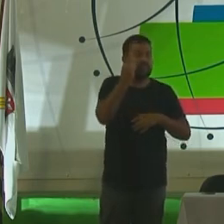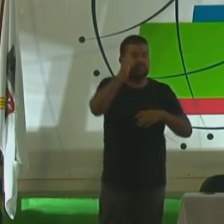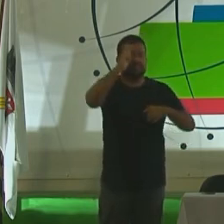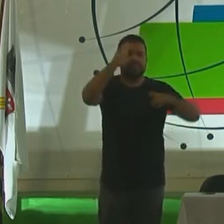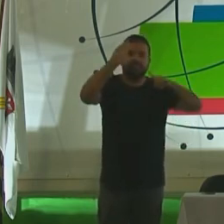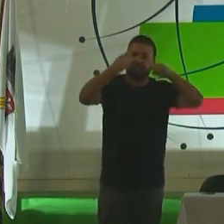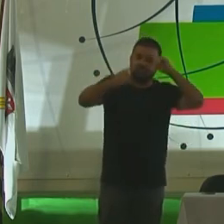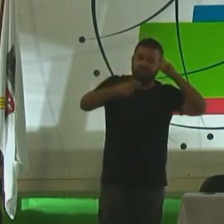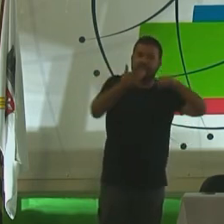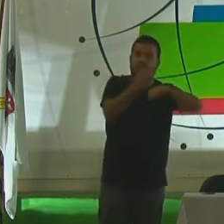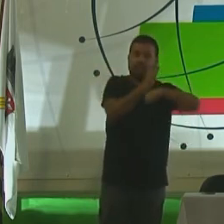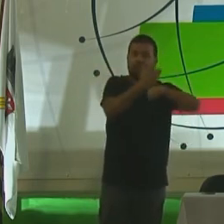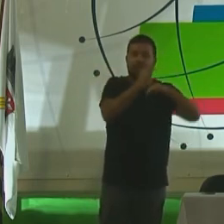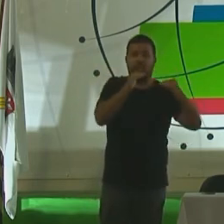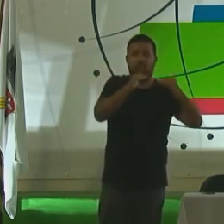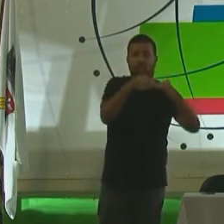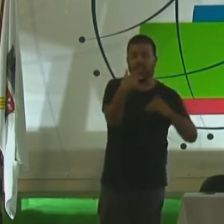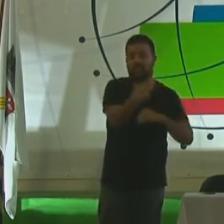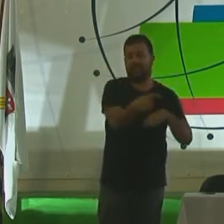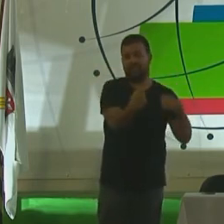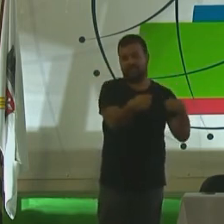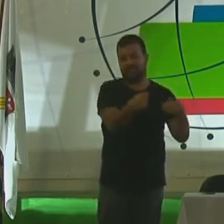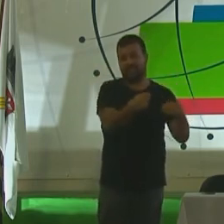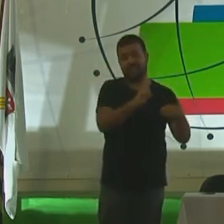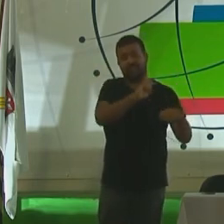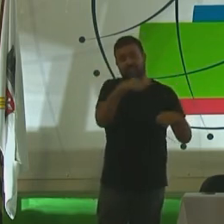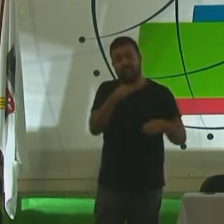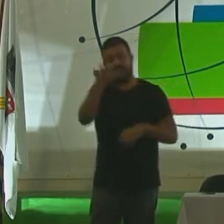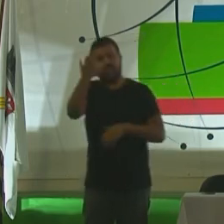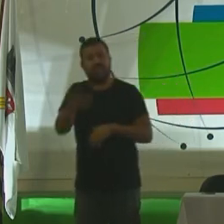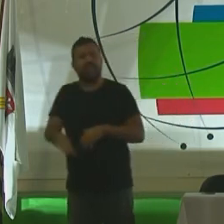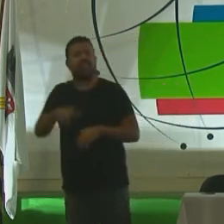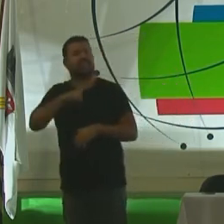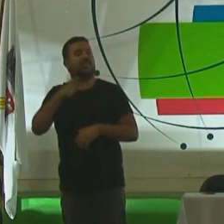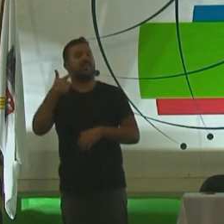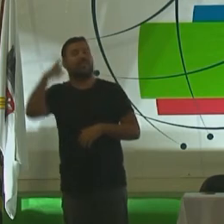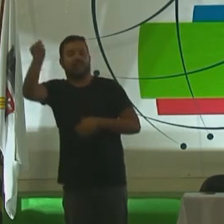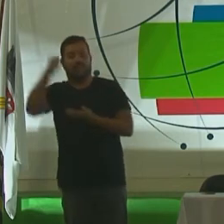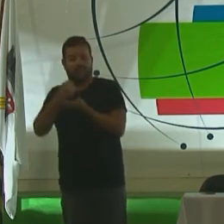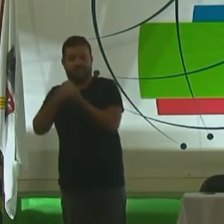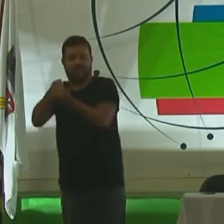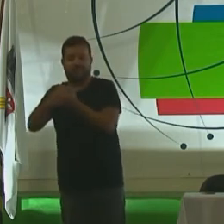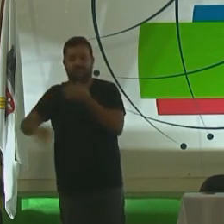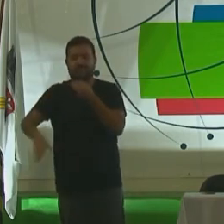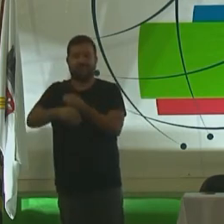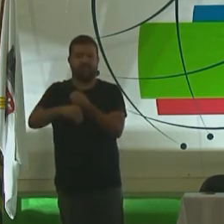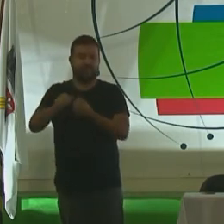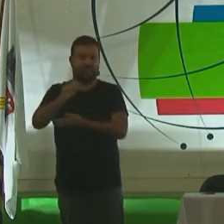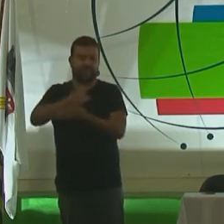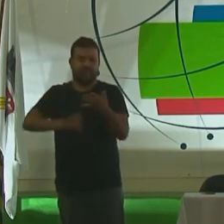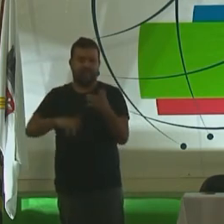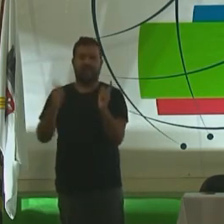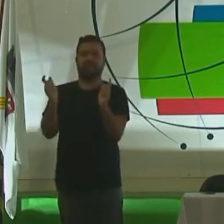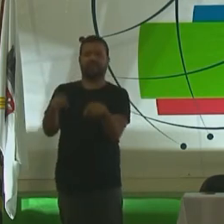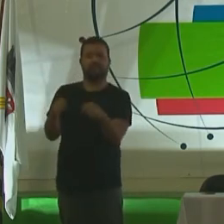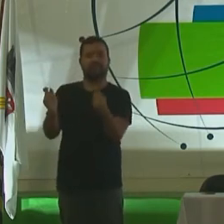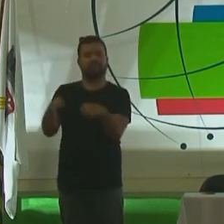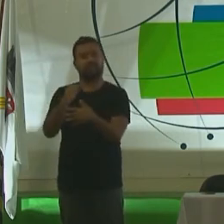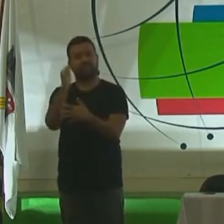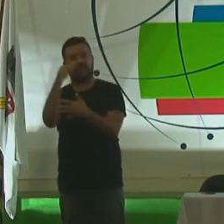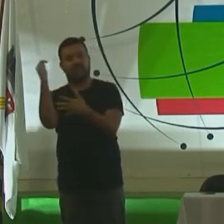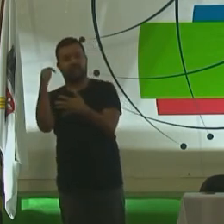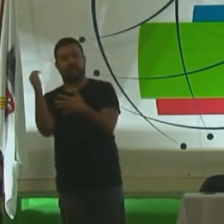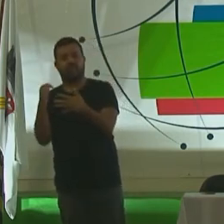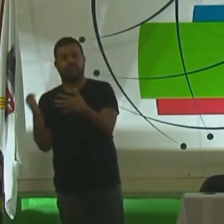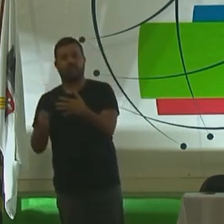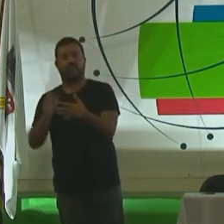sua prática e, no contraturno, ele vai ter outros apoios necessários para a aquisição de outras habilidades, aquisição de outras formas